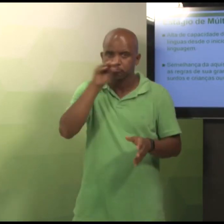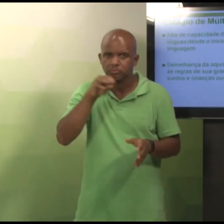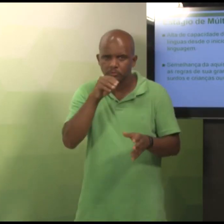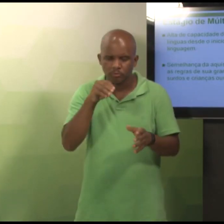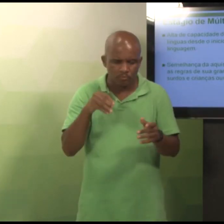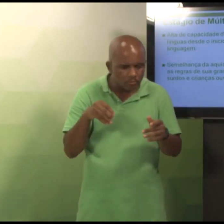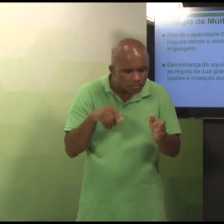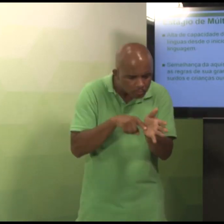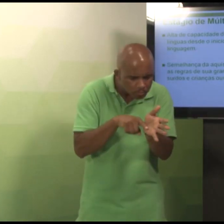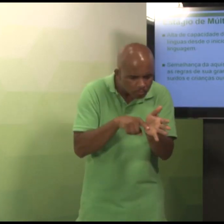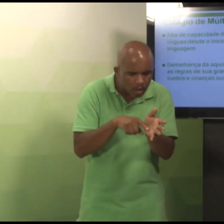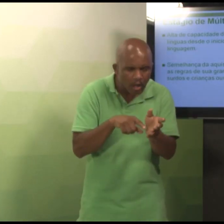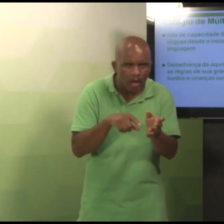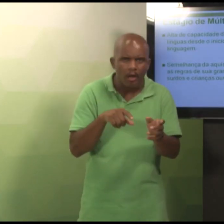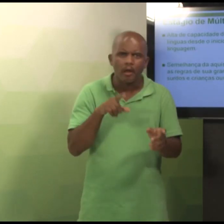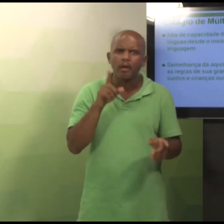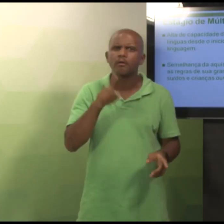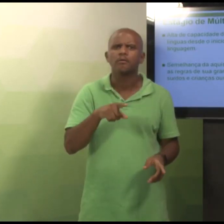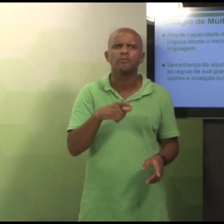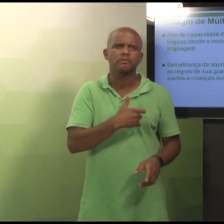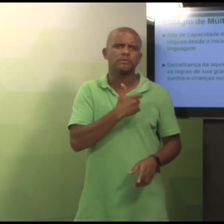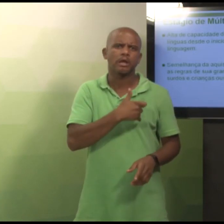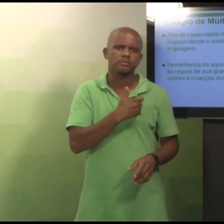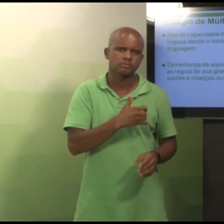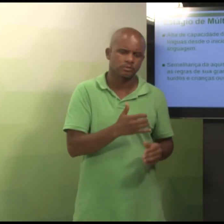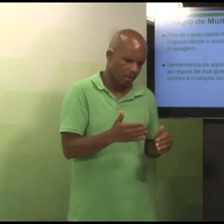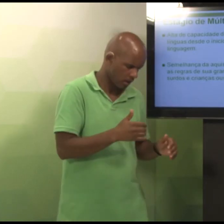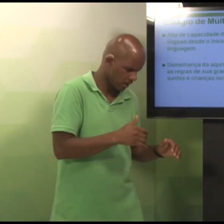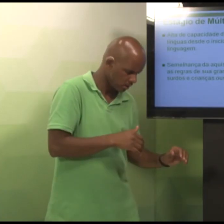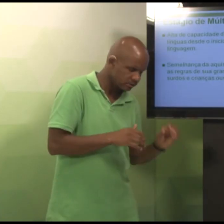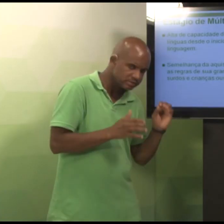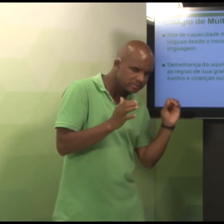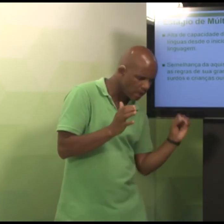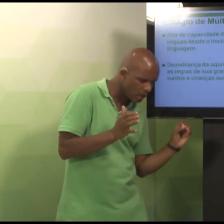da linguagem, da língua de sinais e da língua oral,